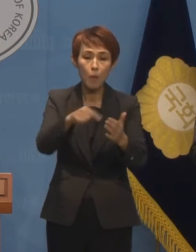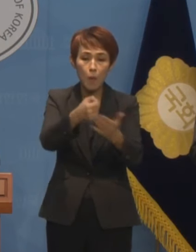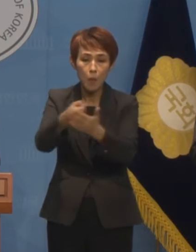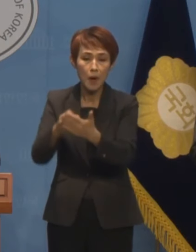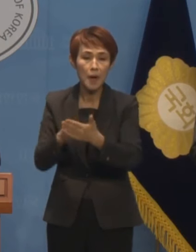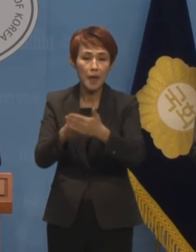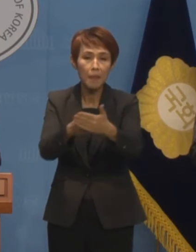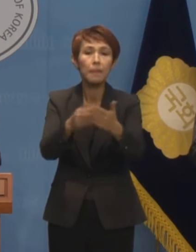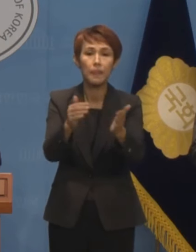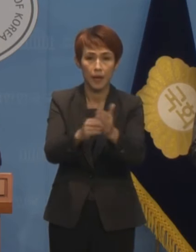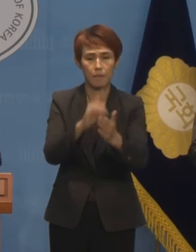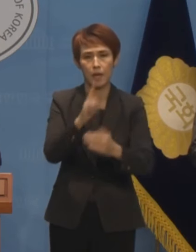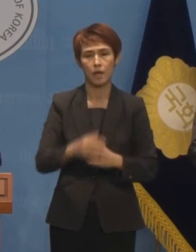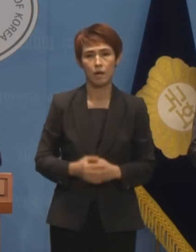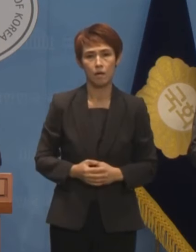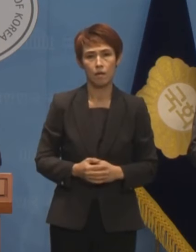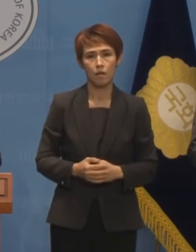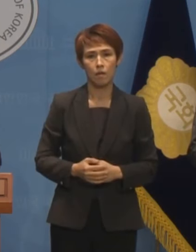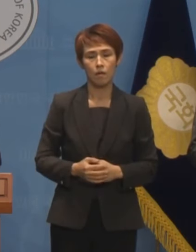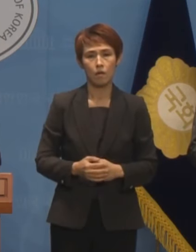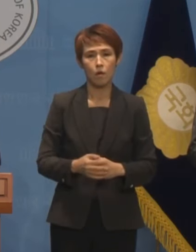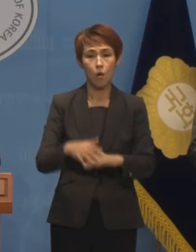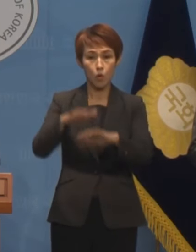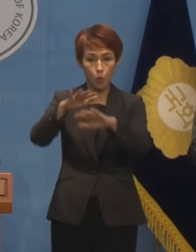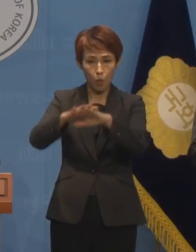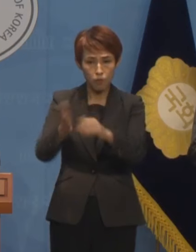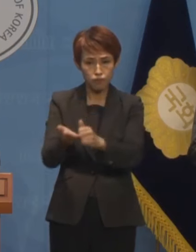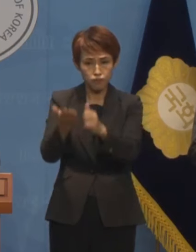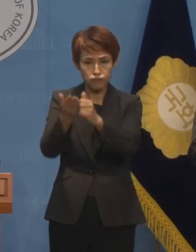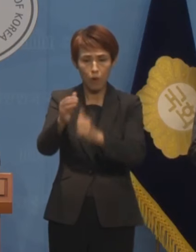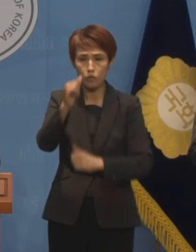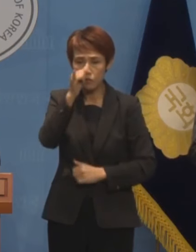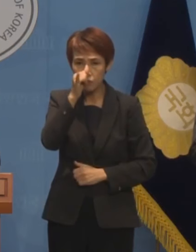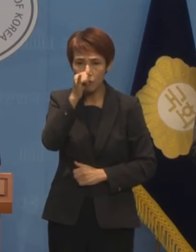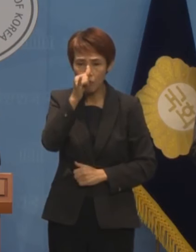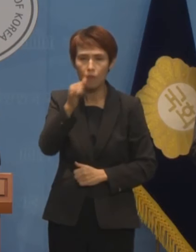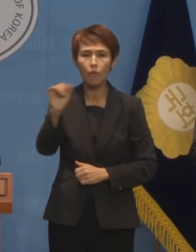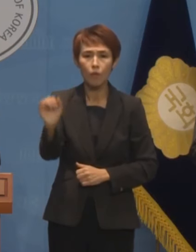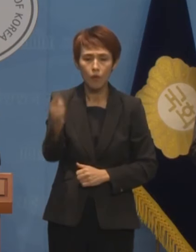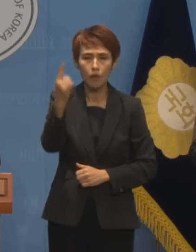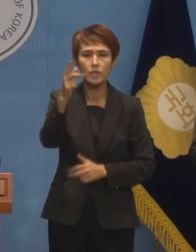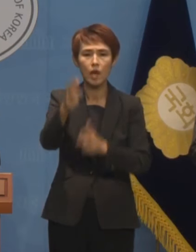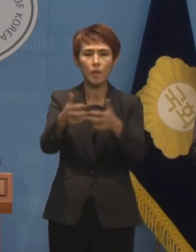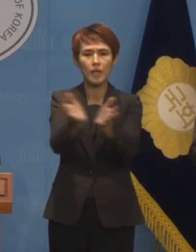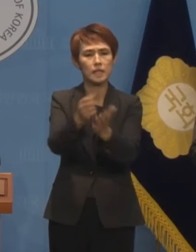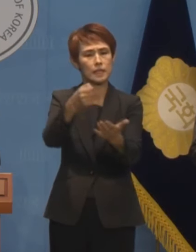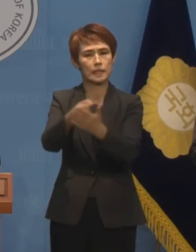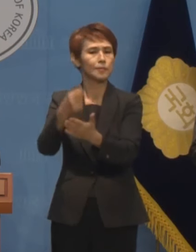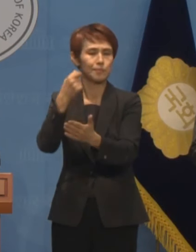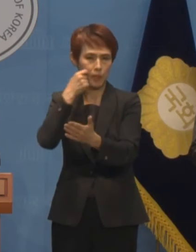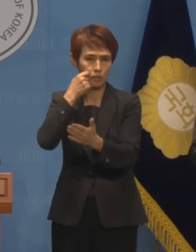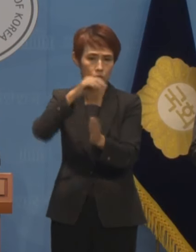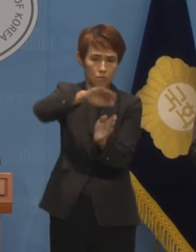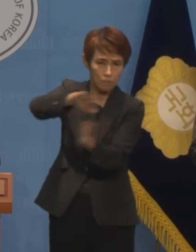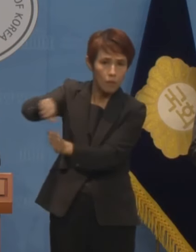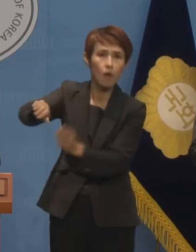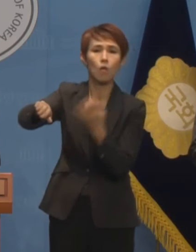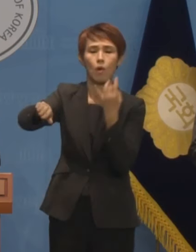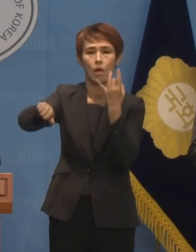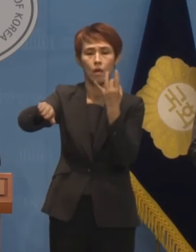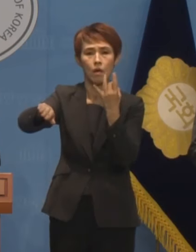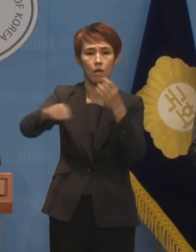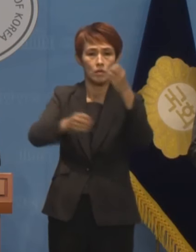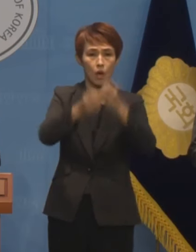정작 이곳은 농업 보존 가치가 높아 산단으로 지정되기 어려워 최종 부지에서 제외되었는데 창원 씨는